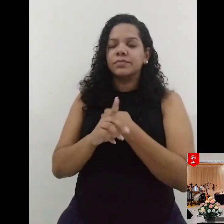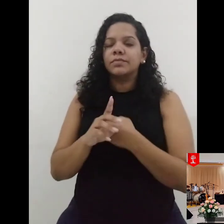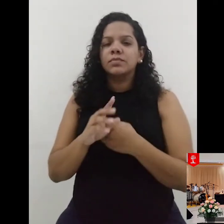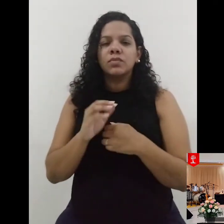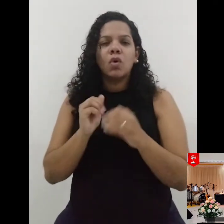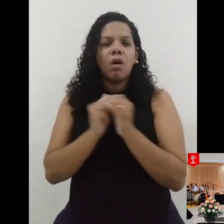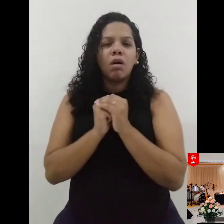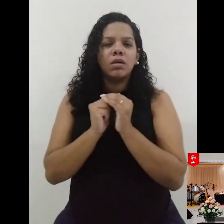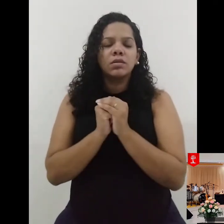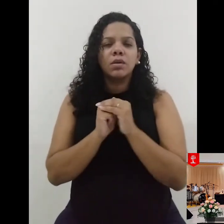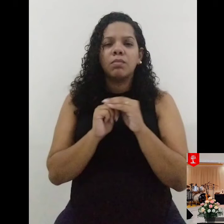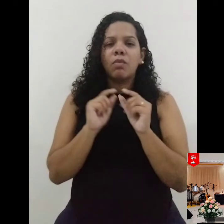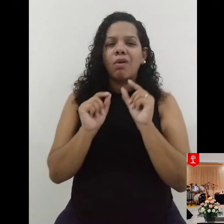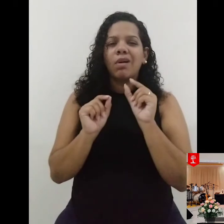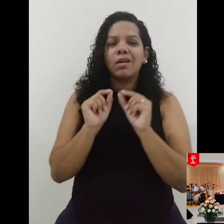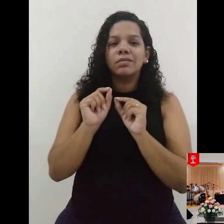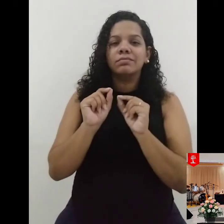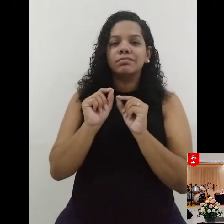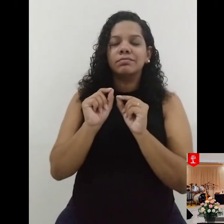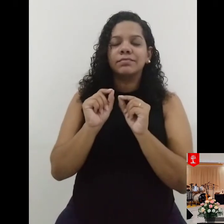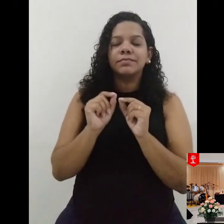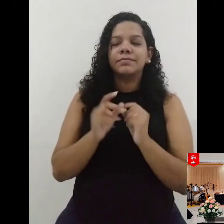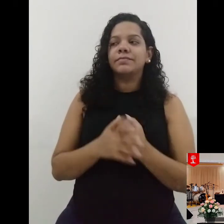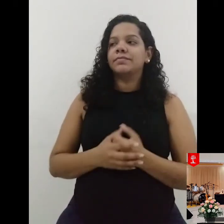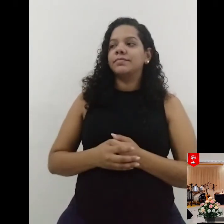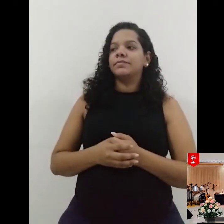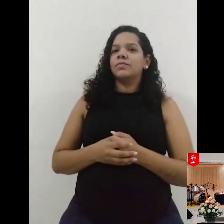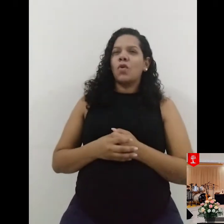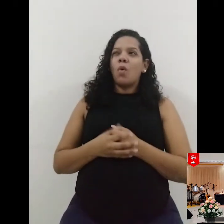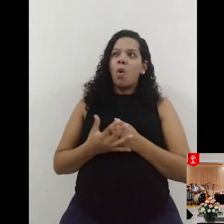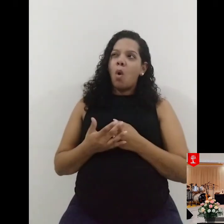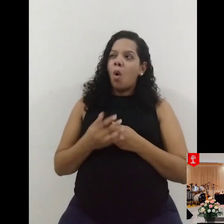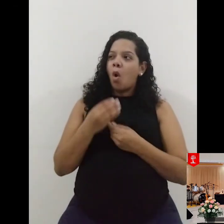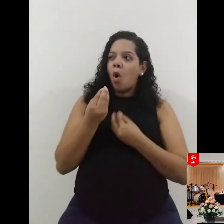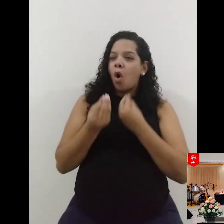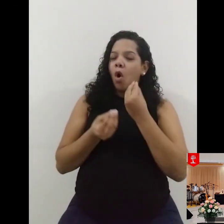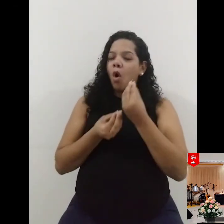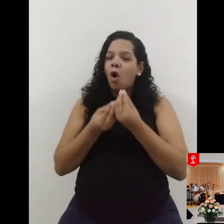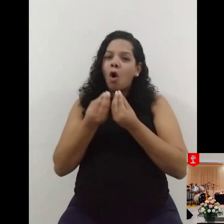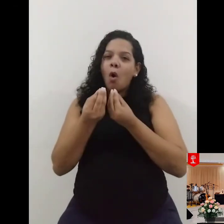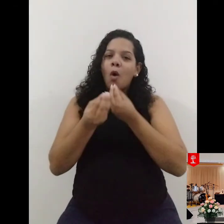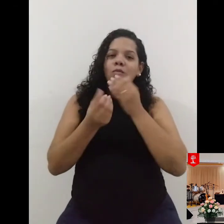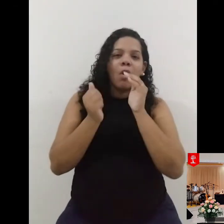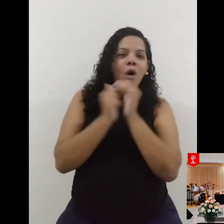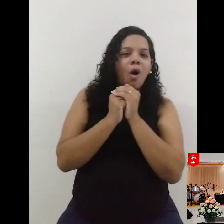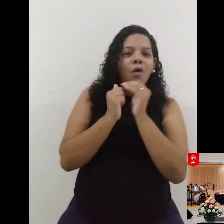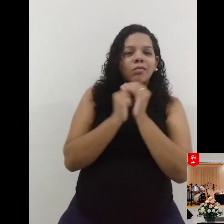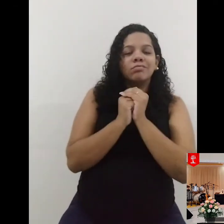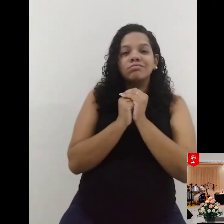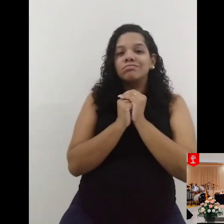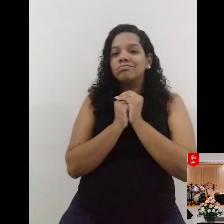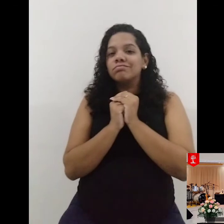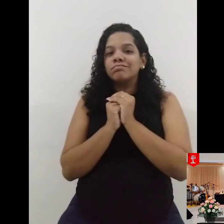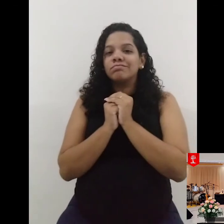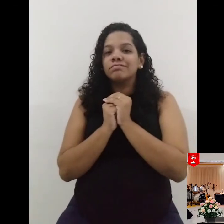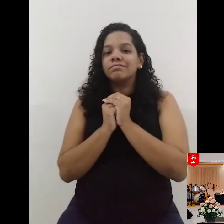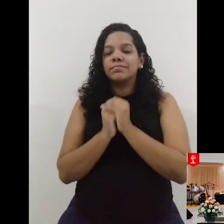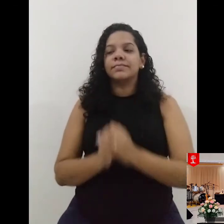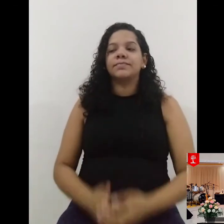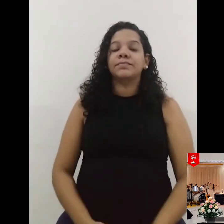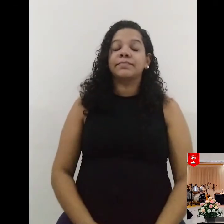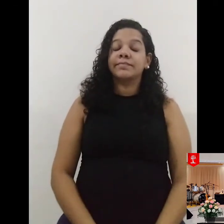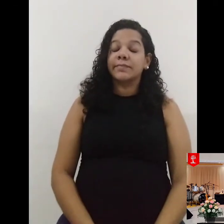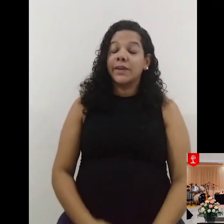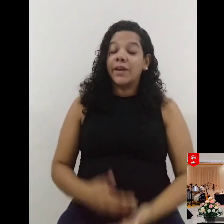A gratidão soa aqui de maneira muito negativa, porque normalmente a gratidão a